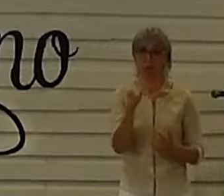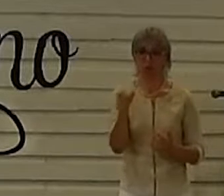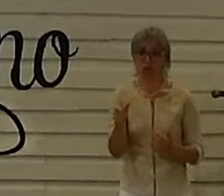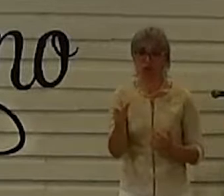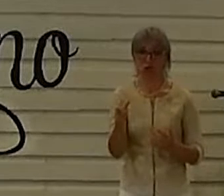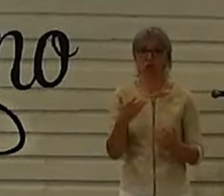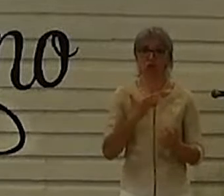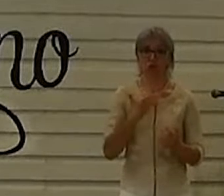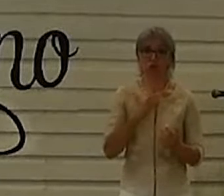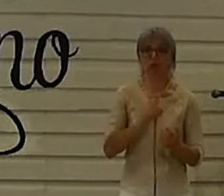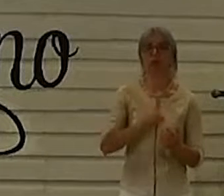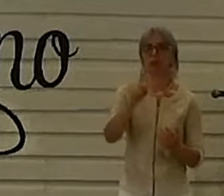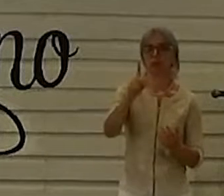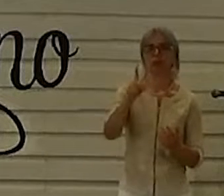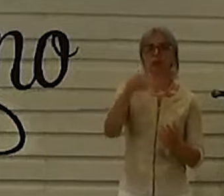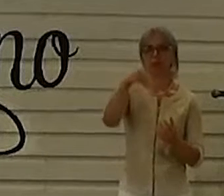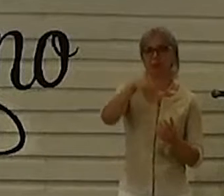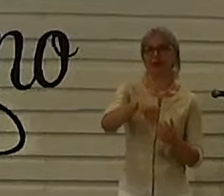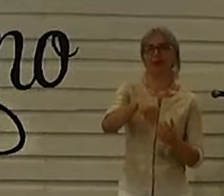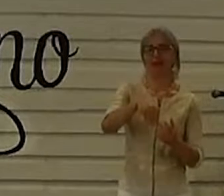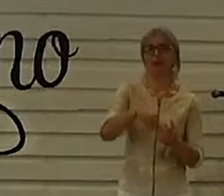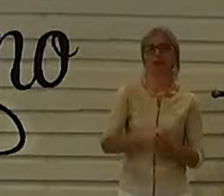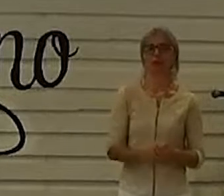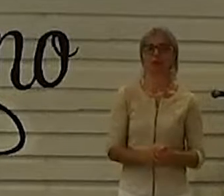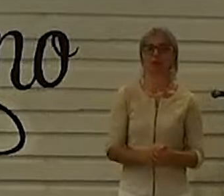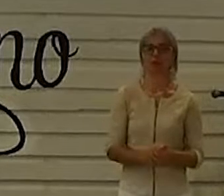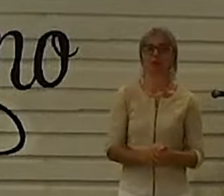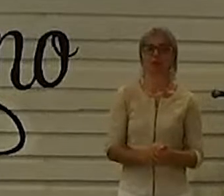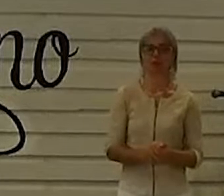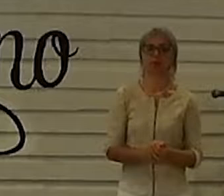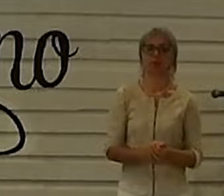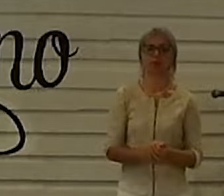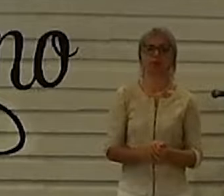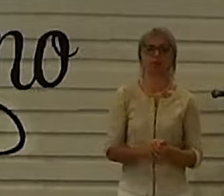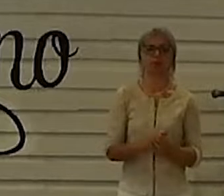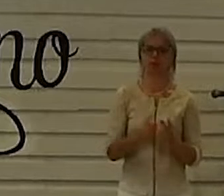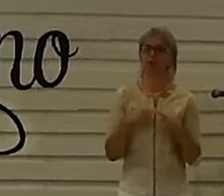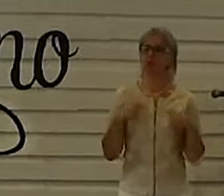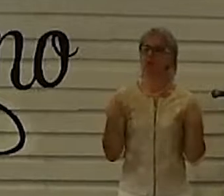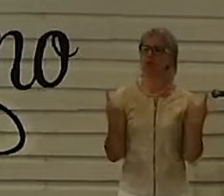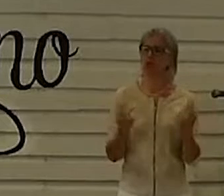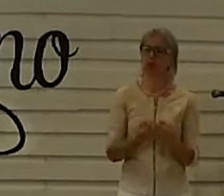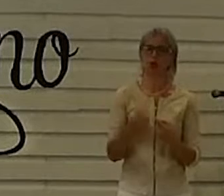non poniamo mente in questo, che quando noi veniamo qui